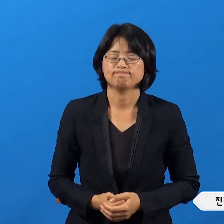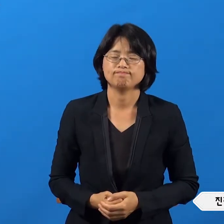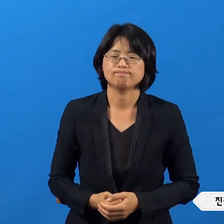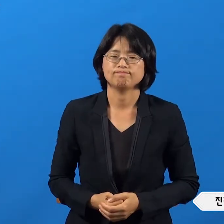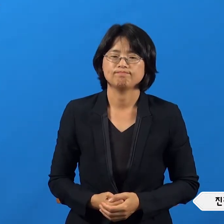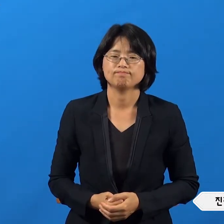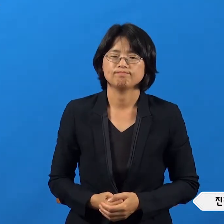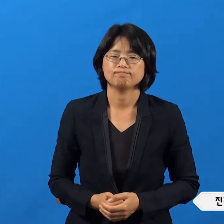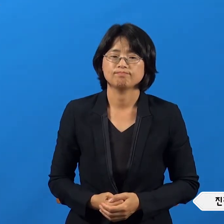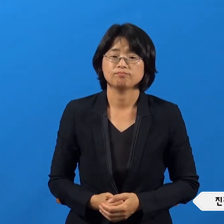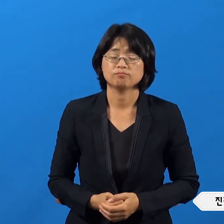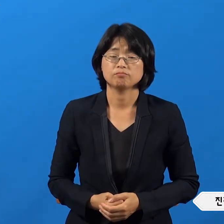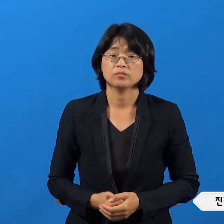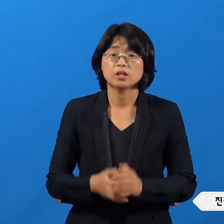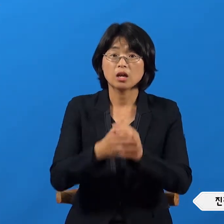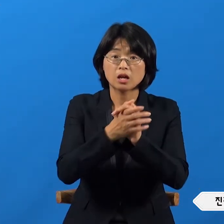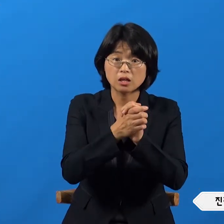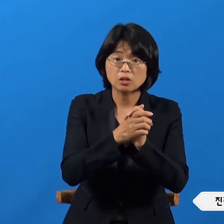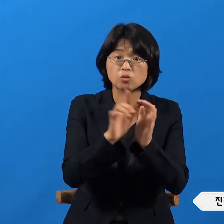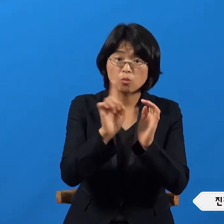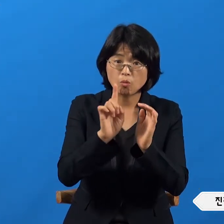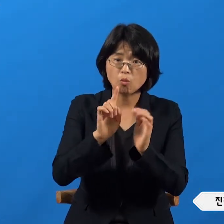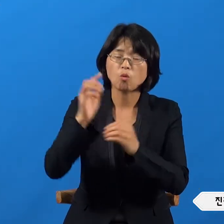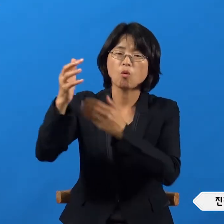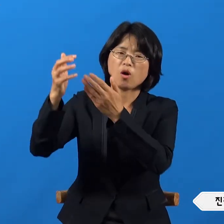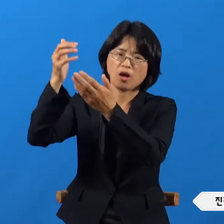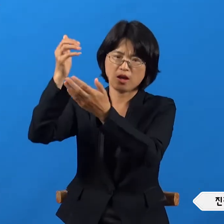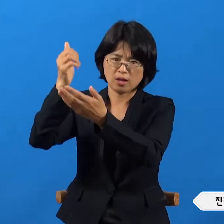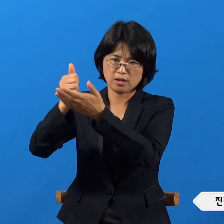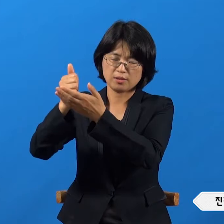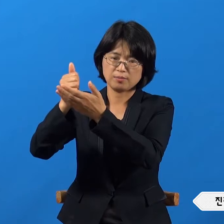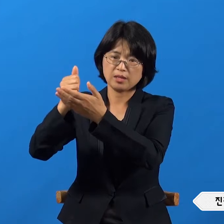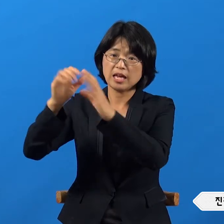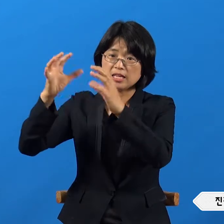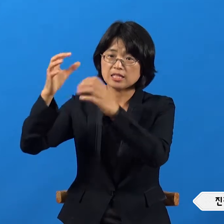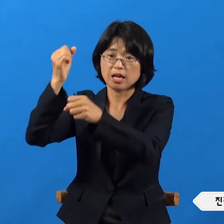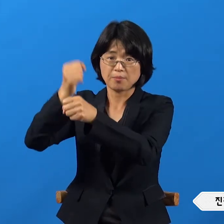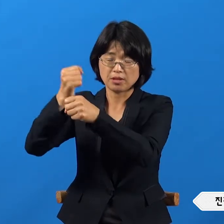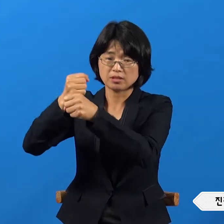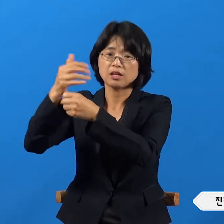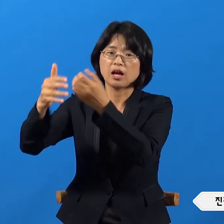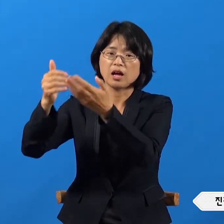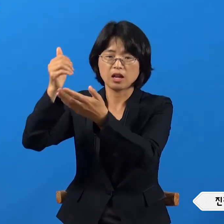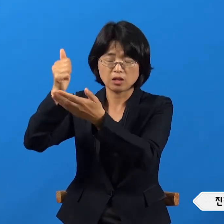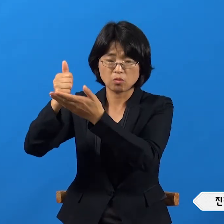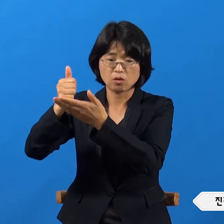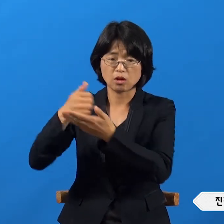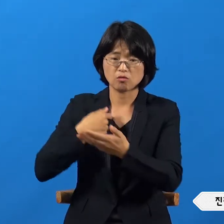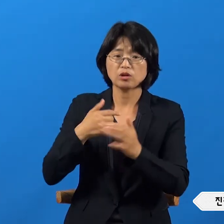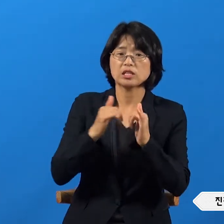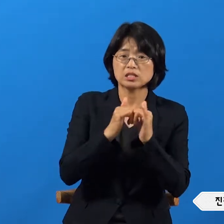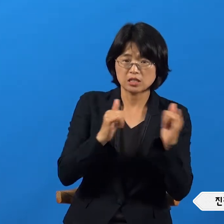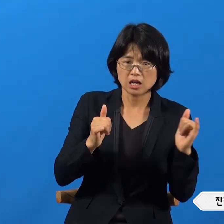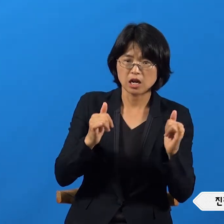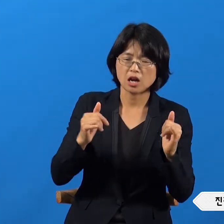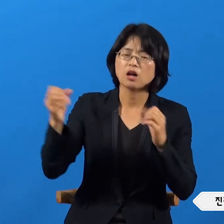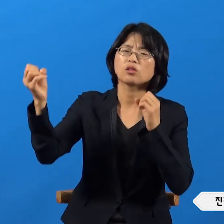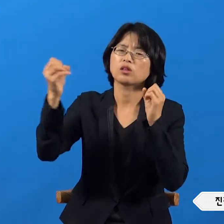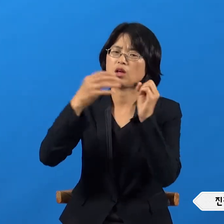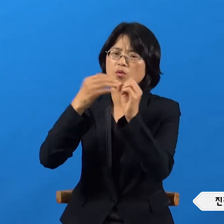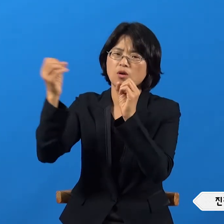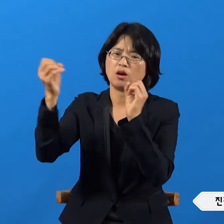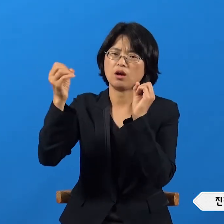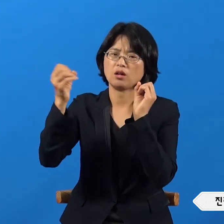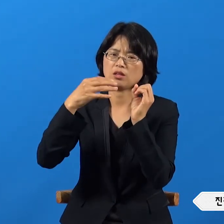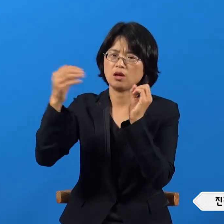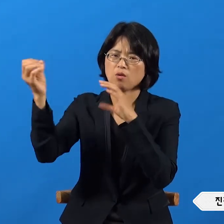창조주 하나님과의 가지는 피조물의 대화입니다. 이 놀랍고 영광스러운 대화, 오늘 성경은